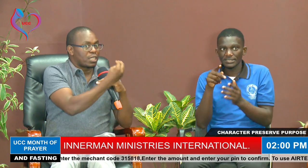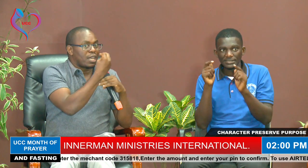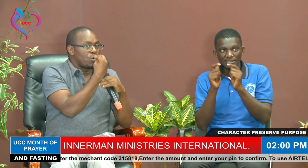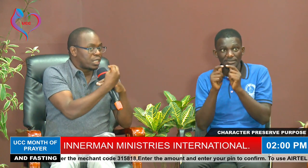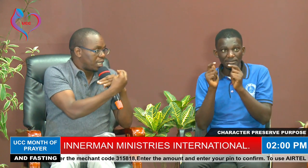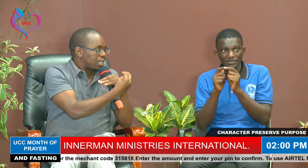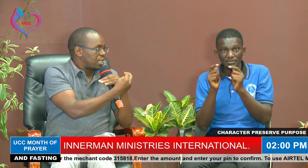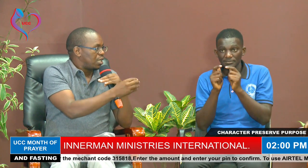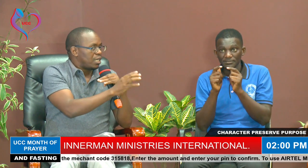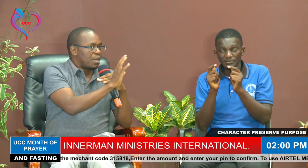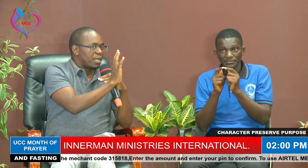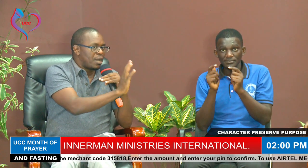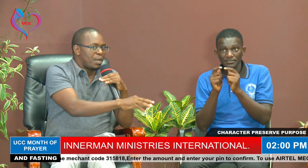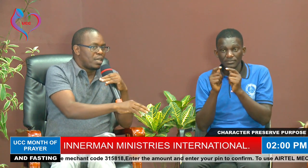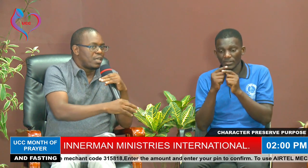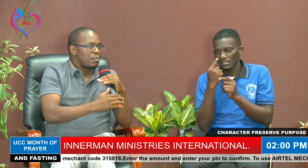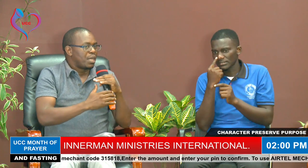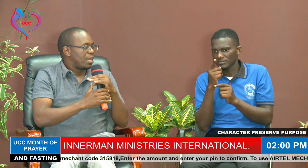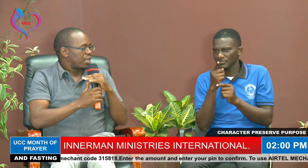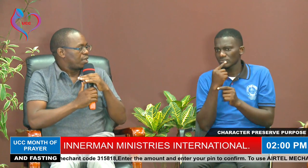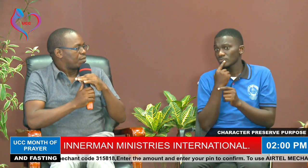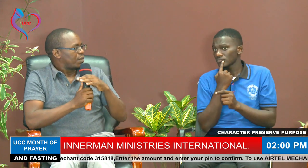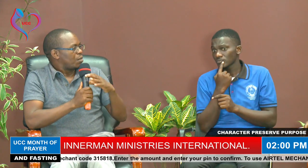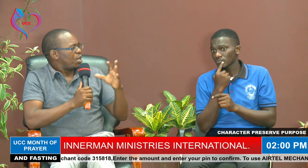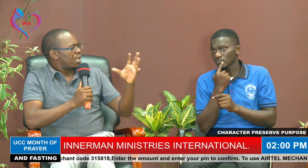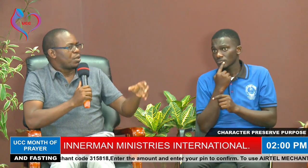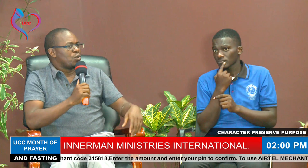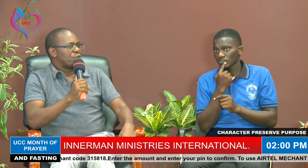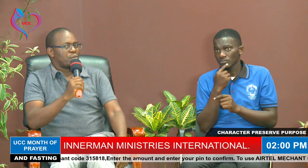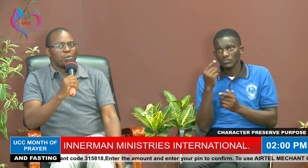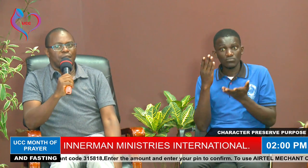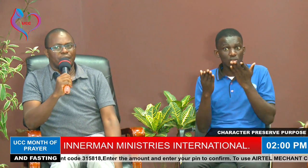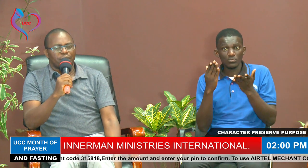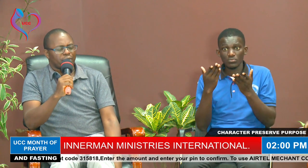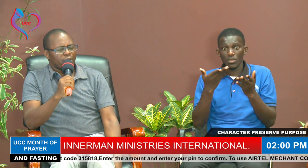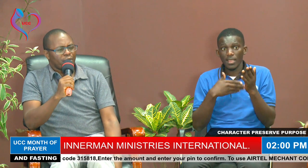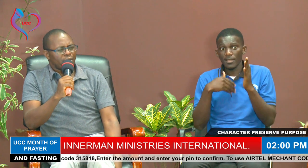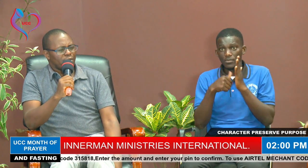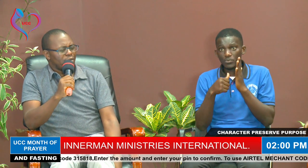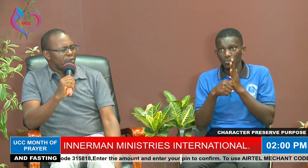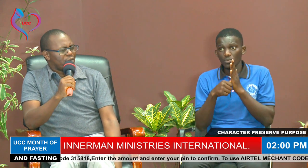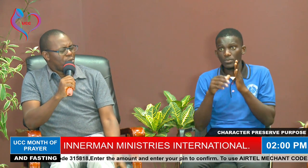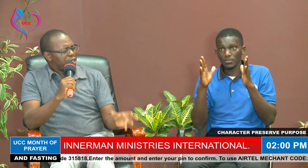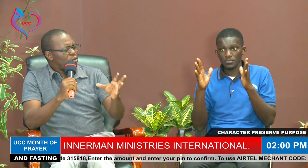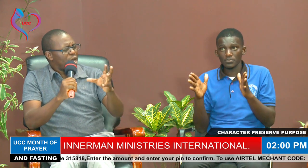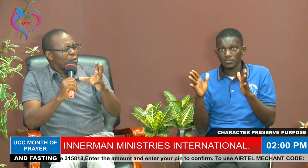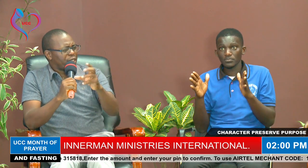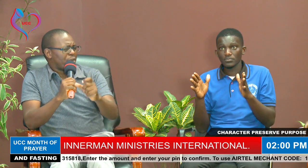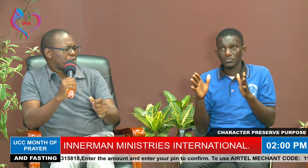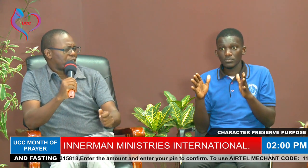at their countenance nabagamba banange mulabeka muyina obuzibu bunene mote kukubanga waluwe chabatu se